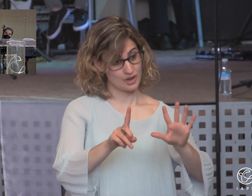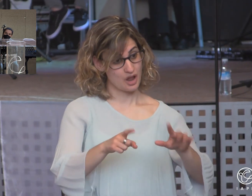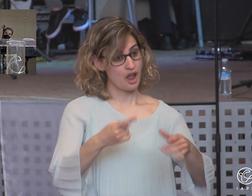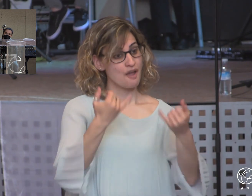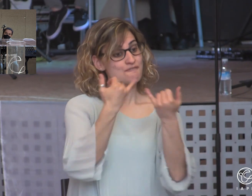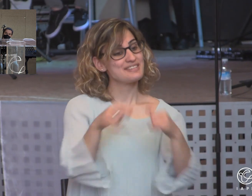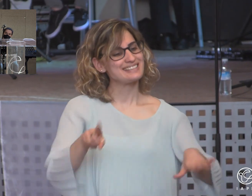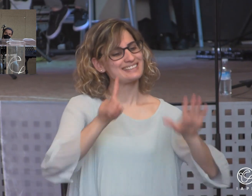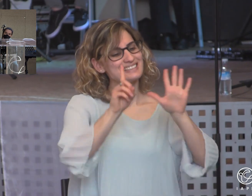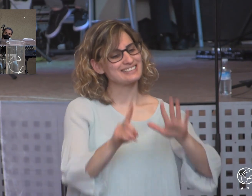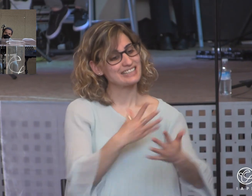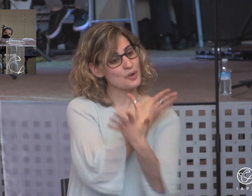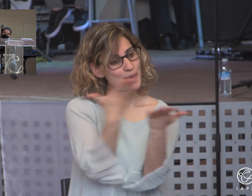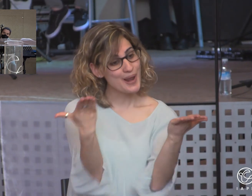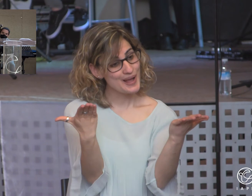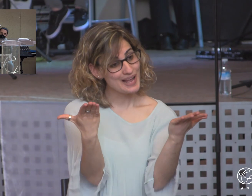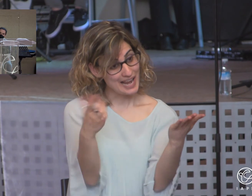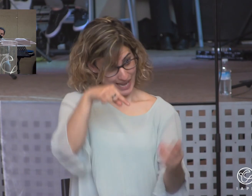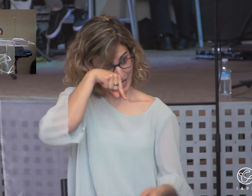hoy.